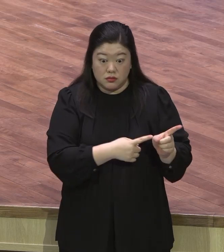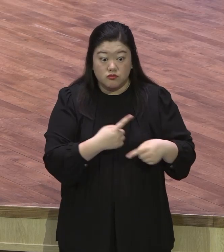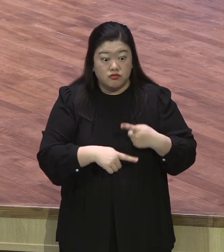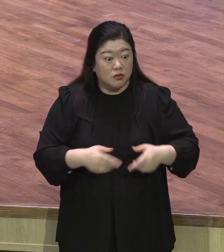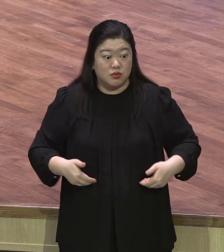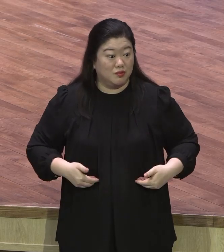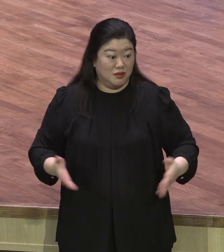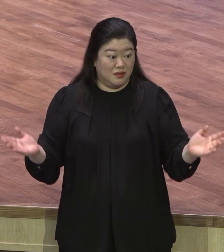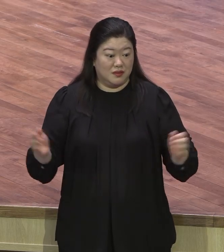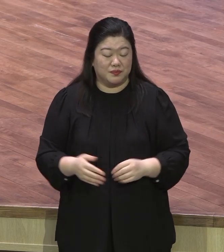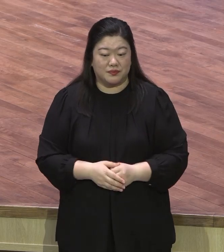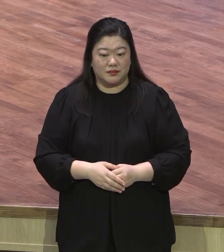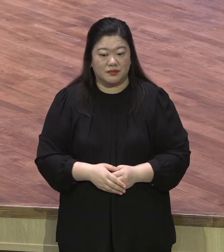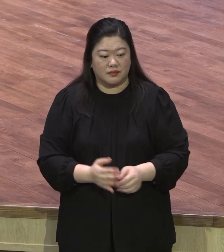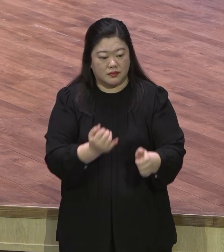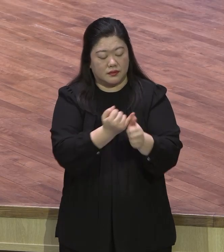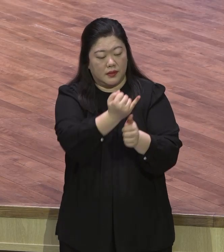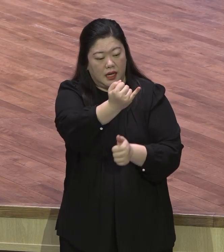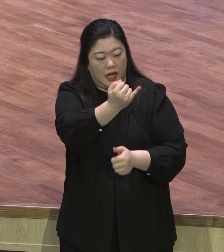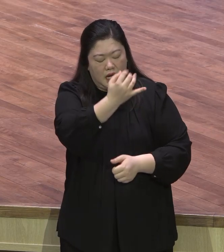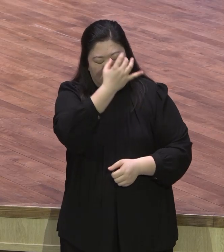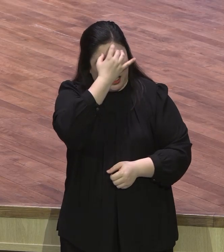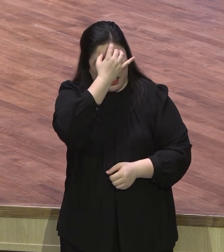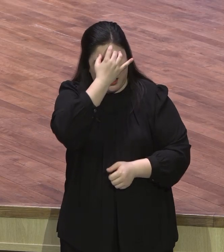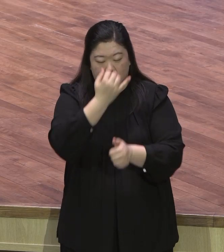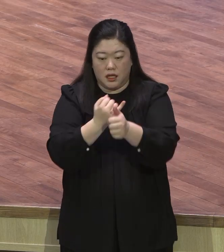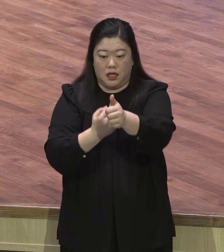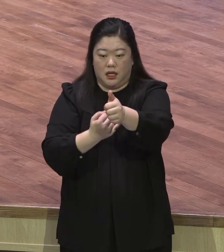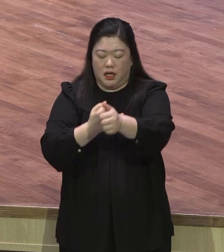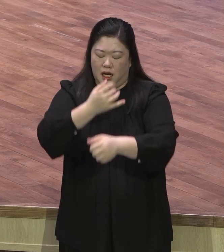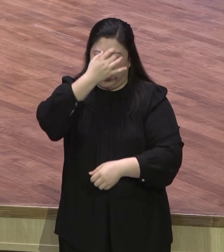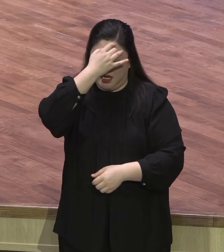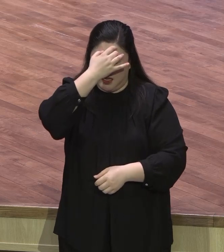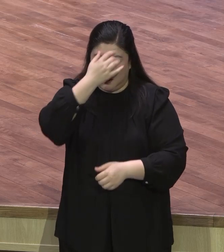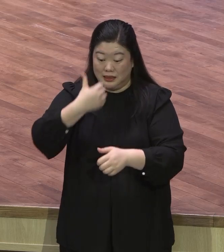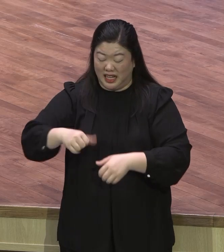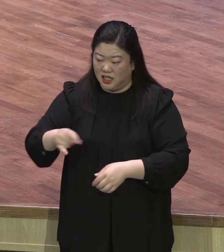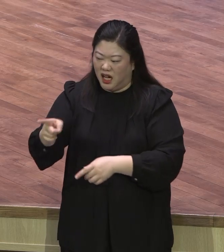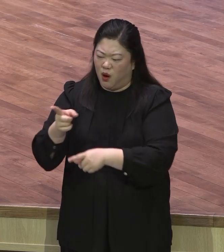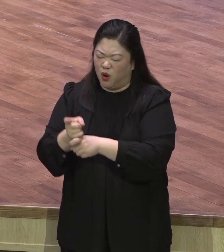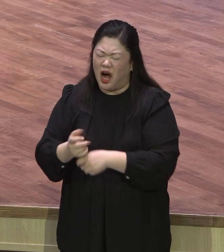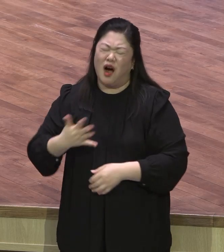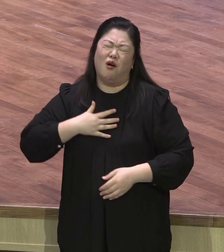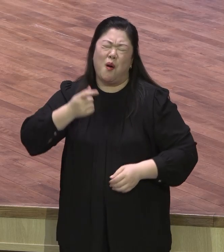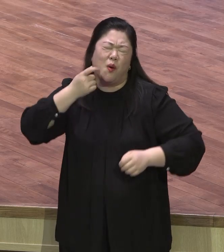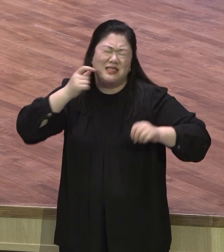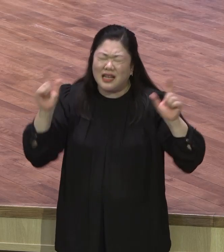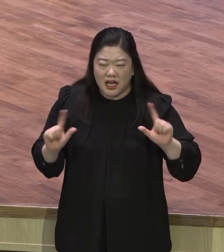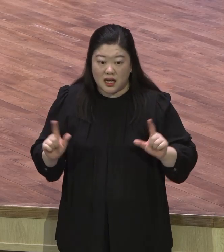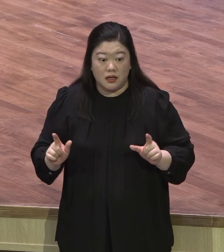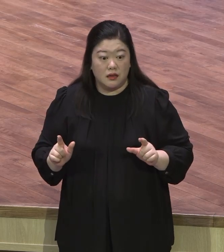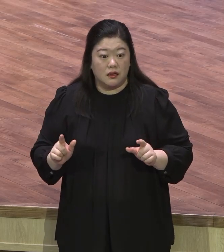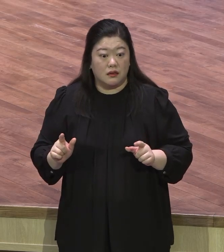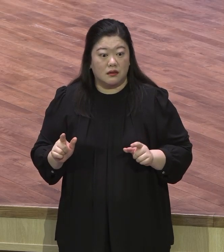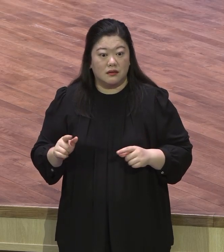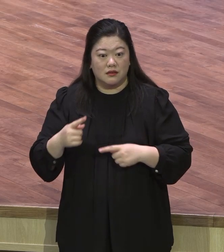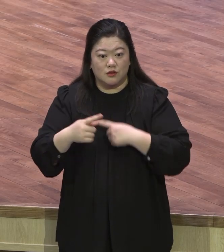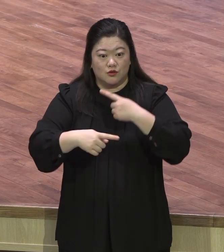난 저 마누라 때문에 저 남편 때문에 저 원수 같은 자식 때문에 내가 못 살아가 아니에요. 상관없어요.